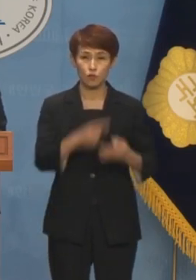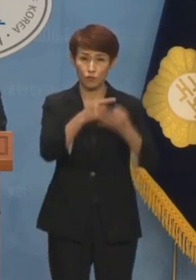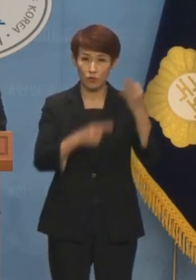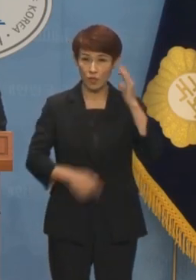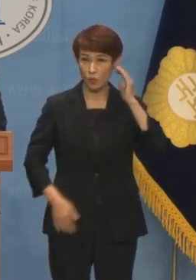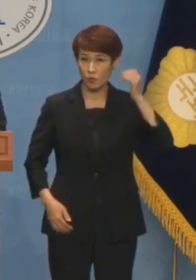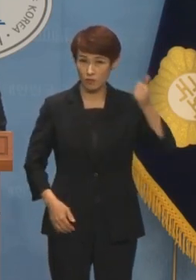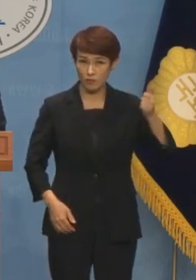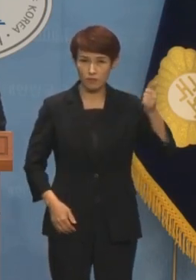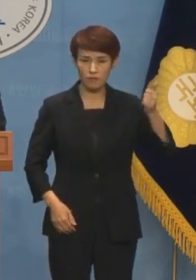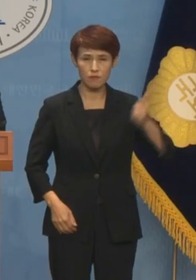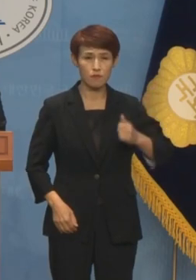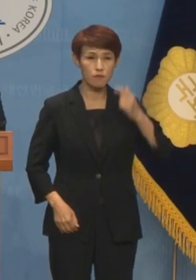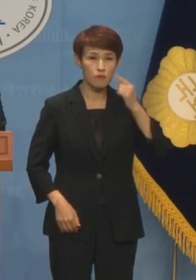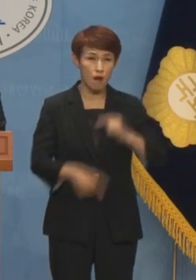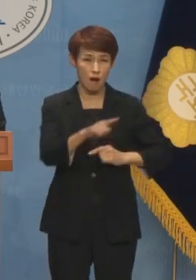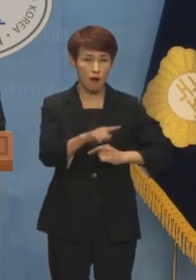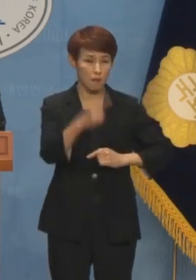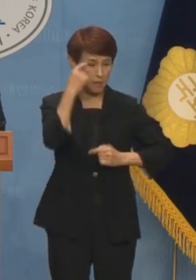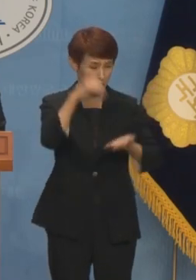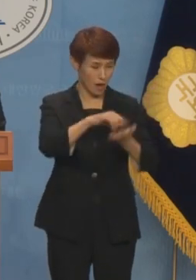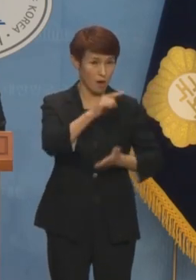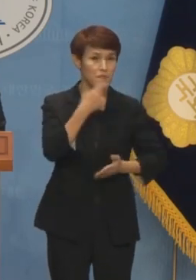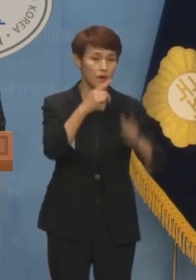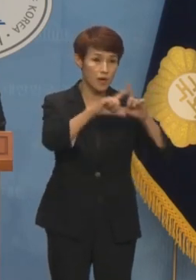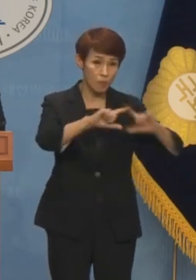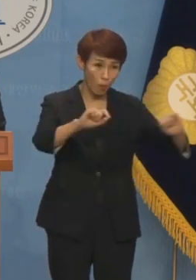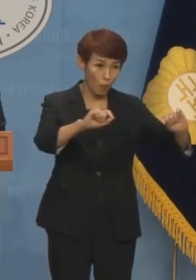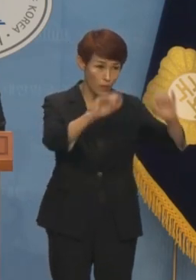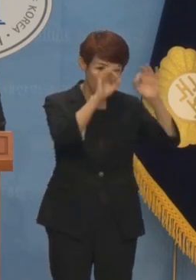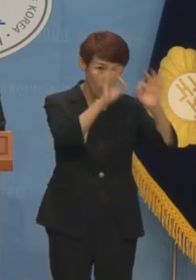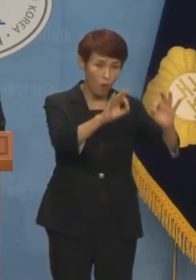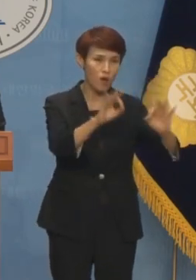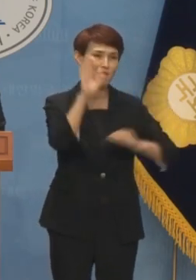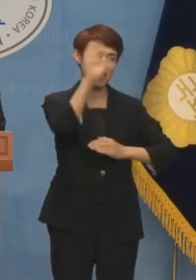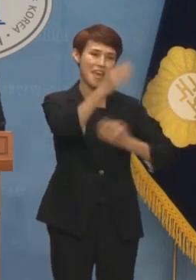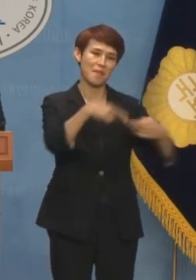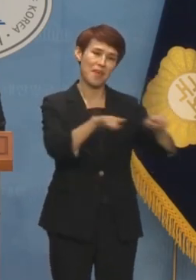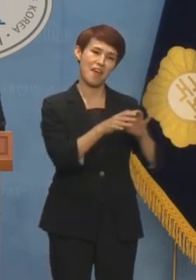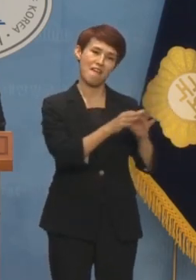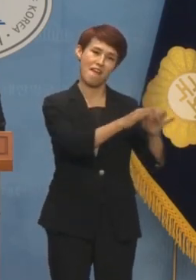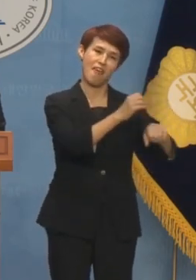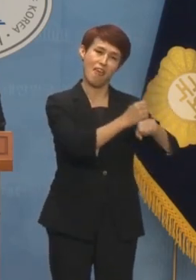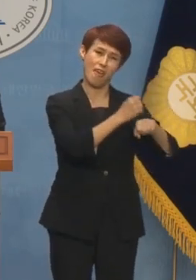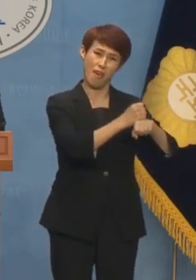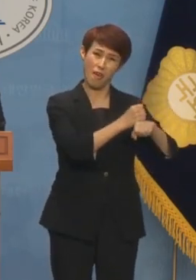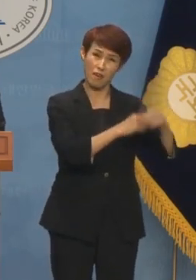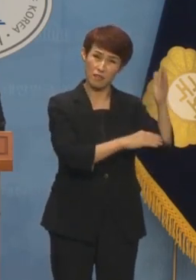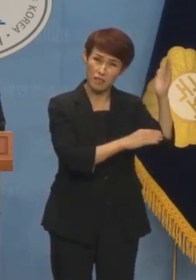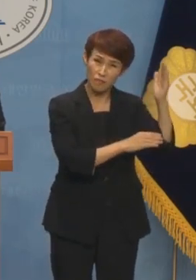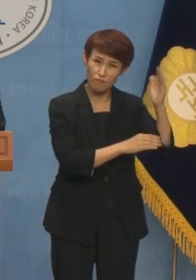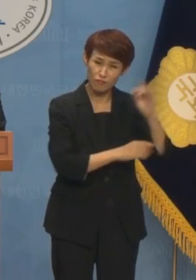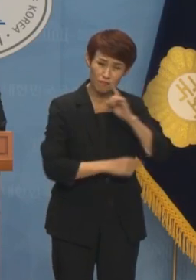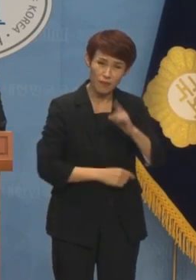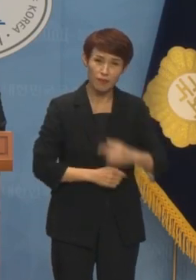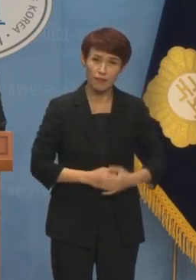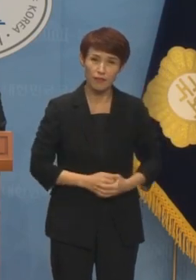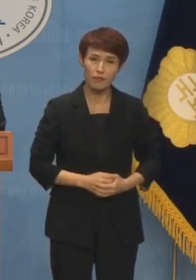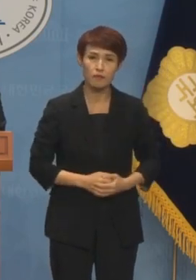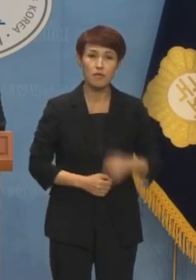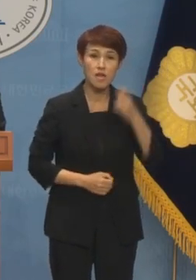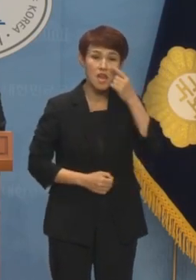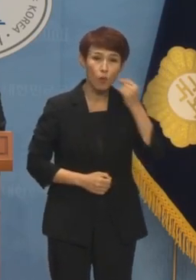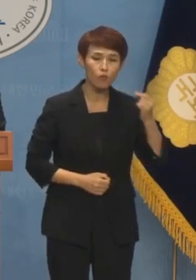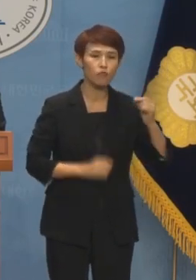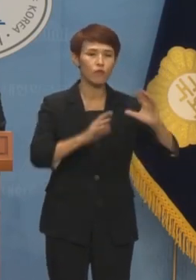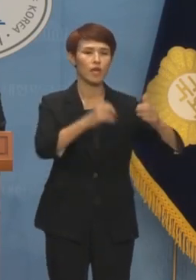윤석열 대통령은 일말의 반성도 없는 일본을 보고도 미래지향적 관계를 말합니까? 일본